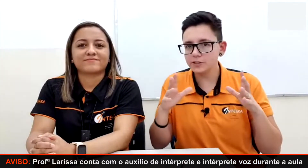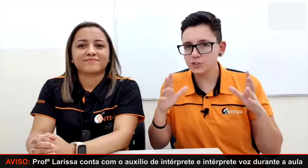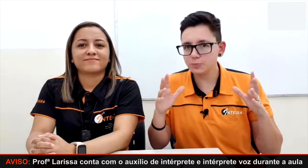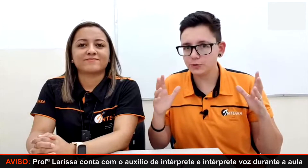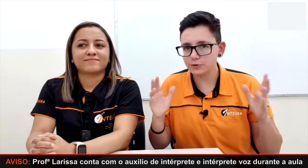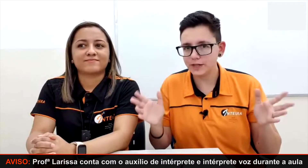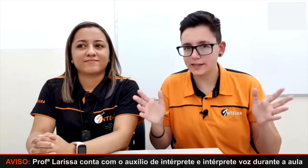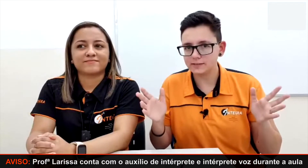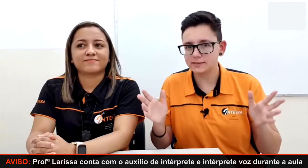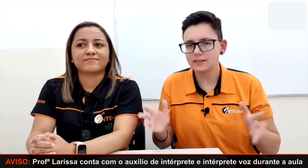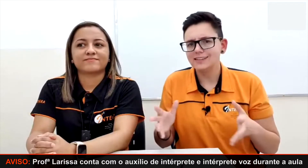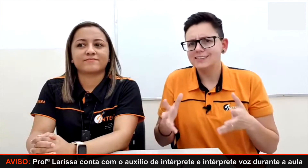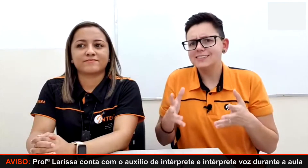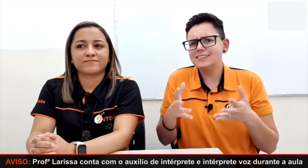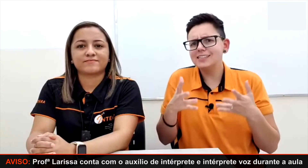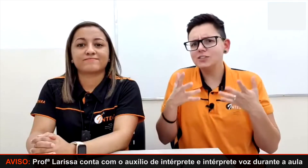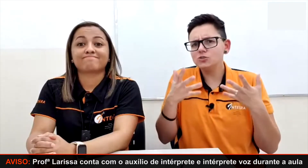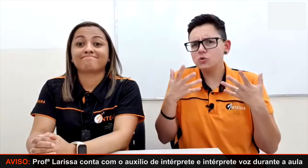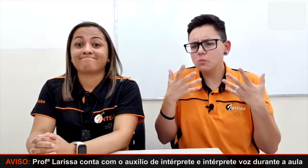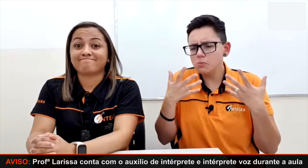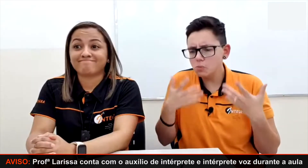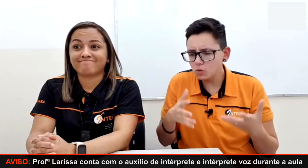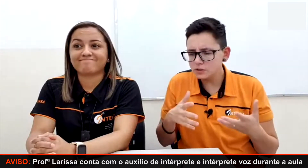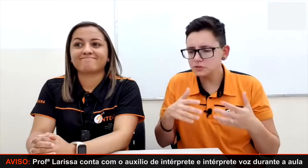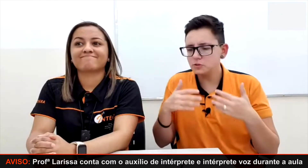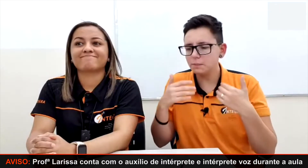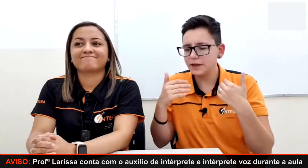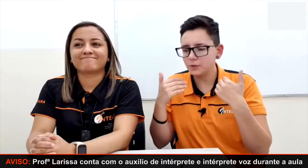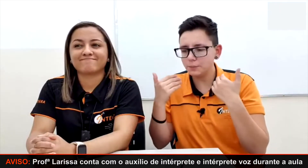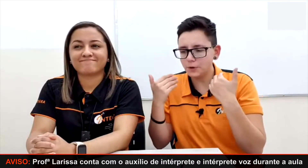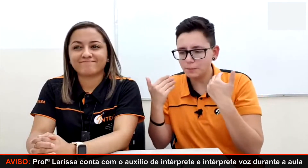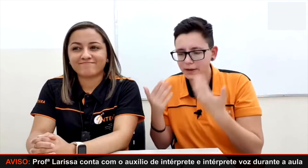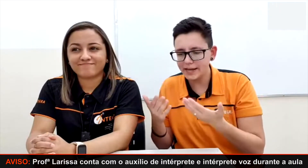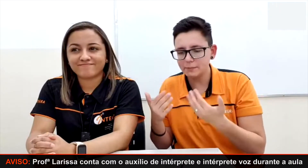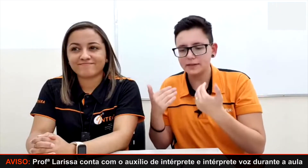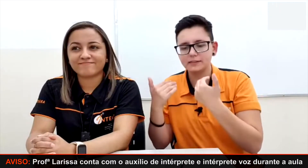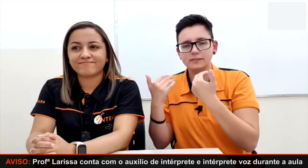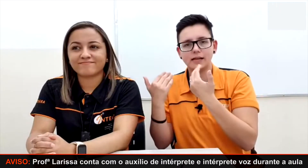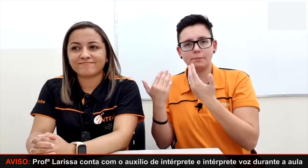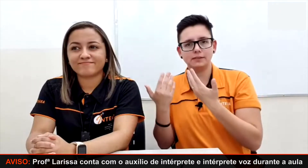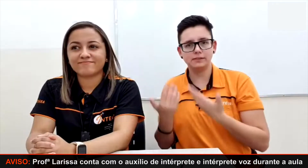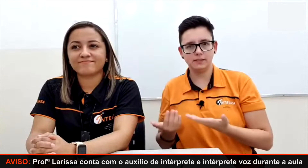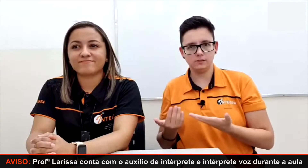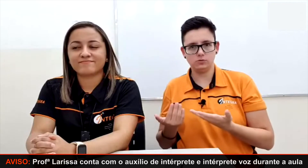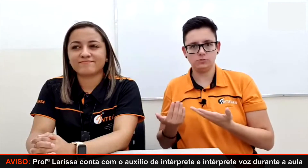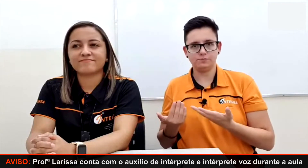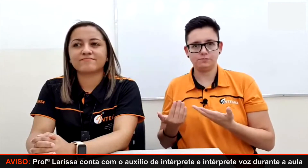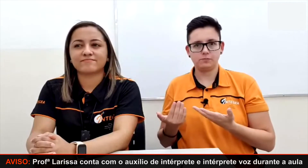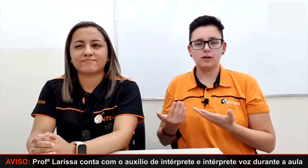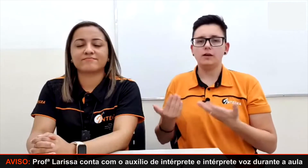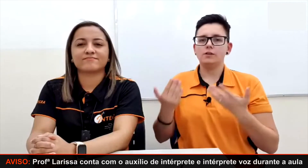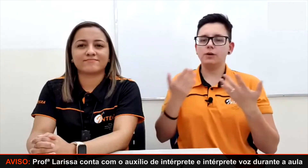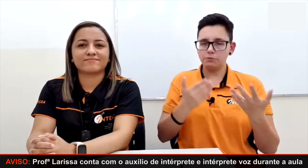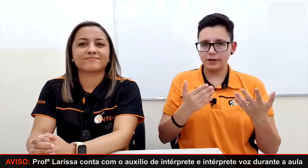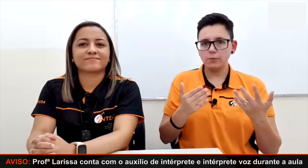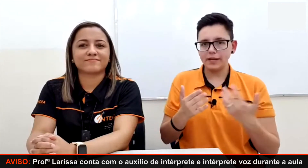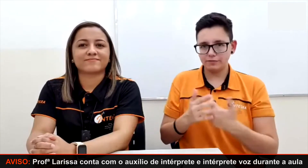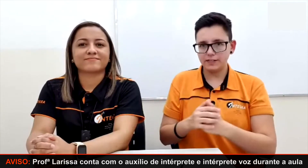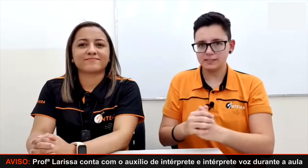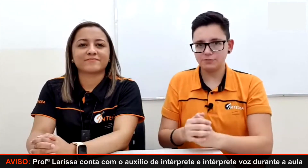em português. Sinto muito pelo problema que está passando. Vamos ver como é que fica essa frase